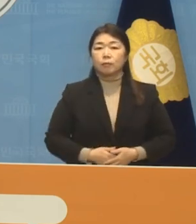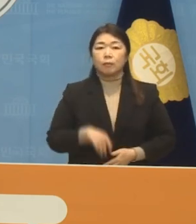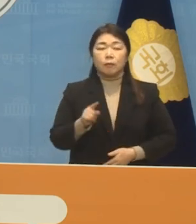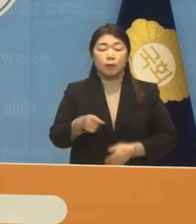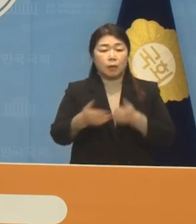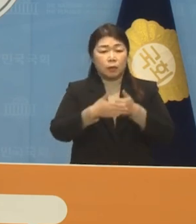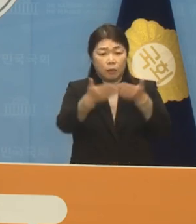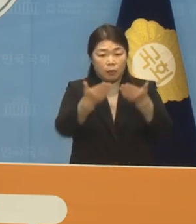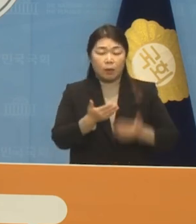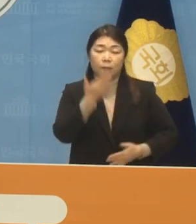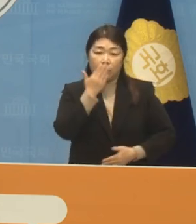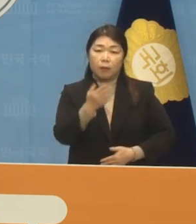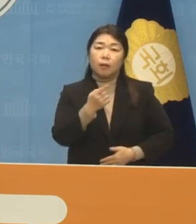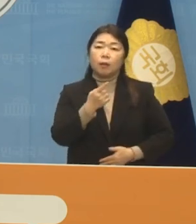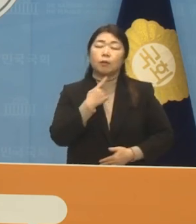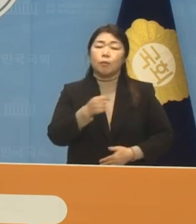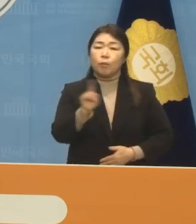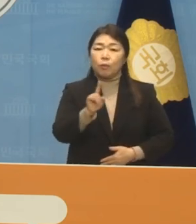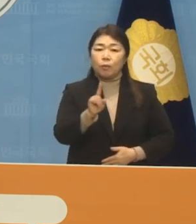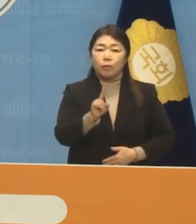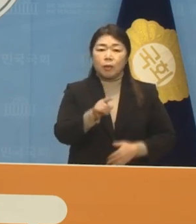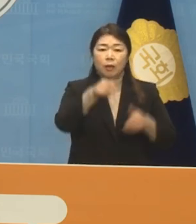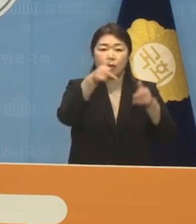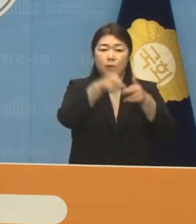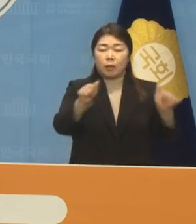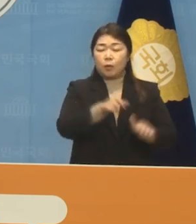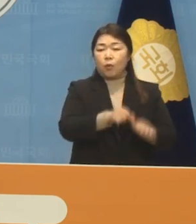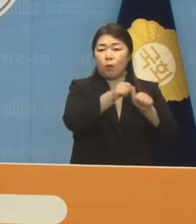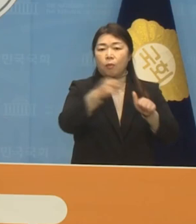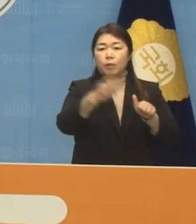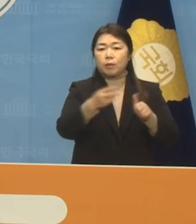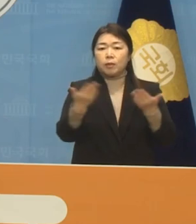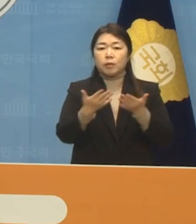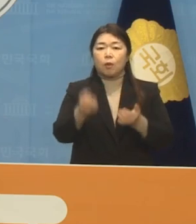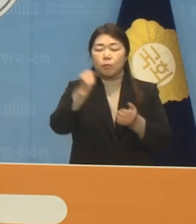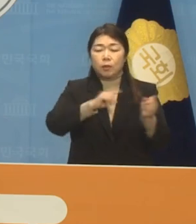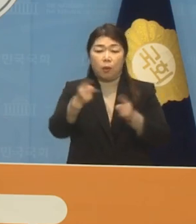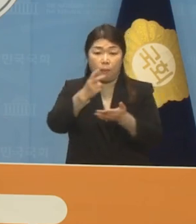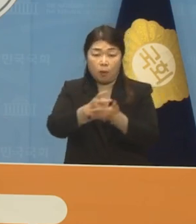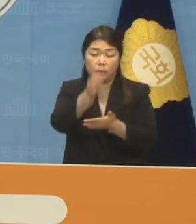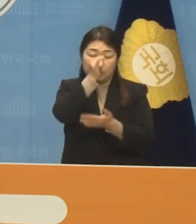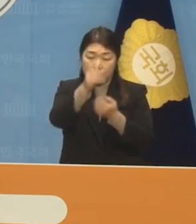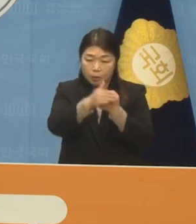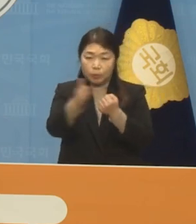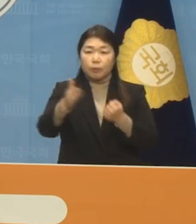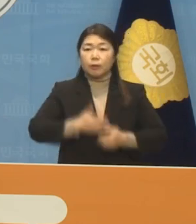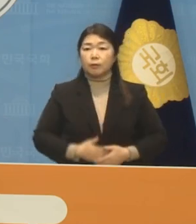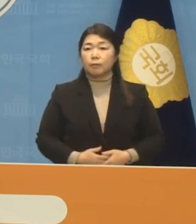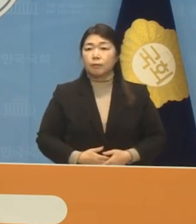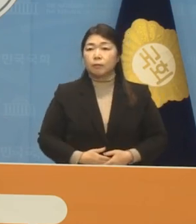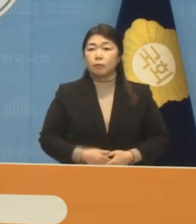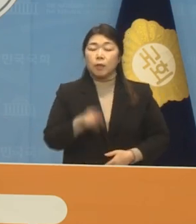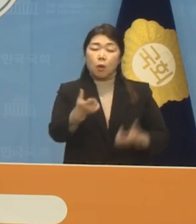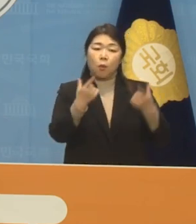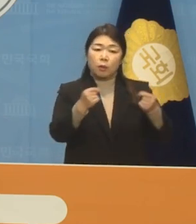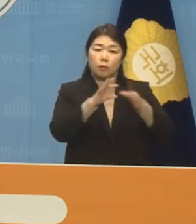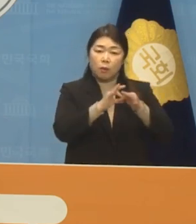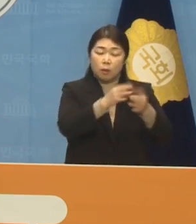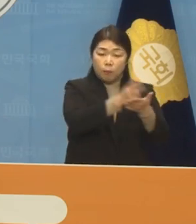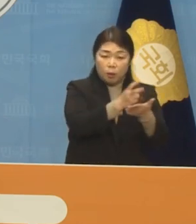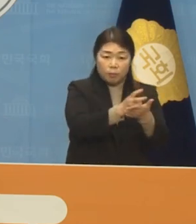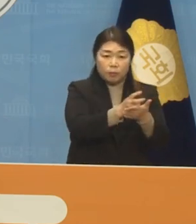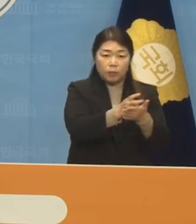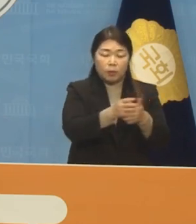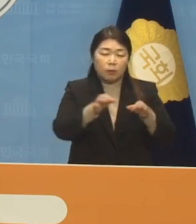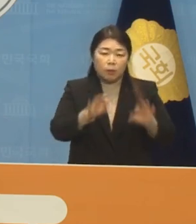가능한 것은 장애인 고용 및 직업재활법이라는 법이 있기 때문입니다. 이러한 법들은 하루아침에